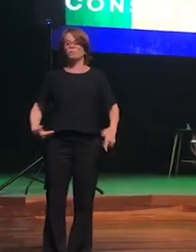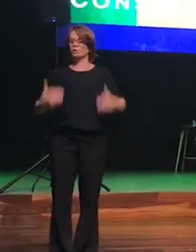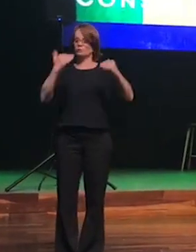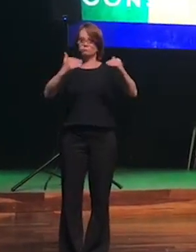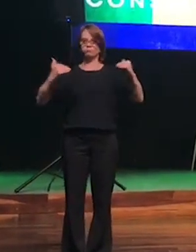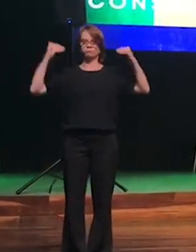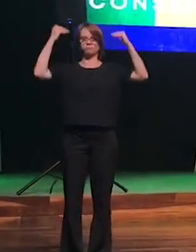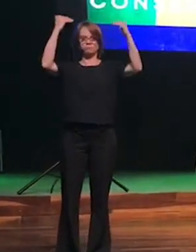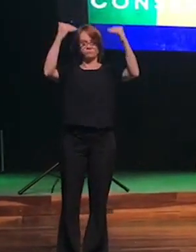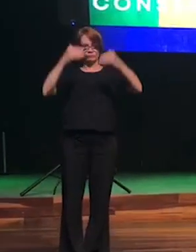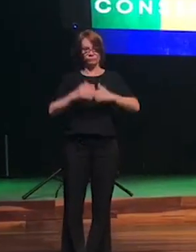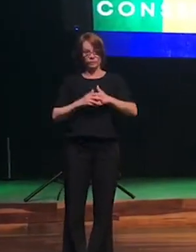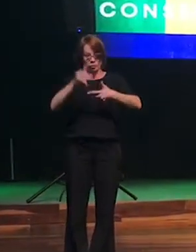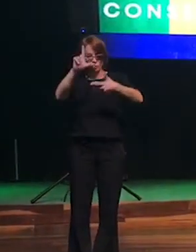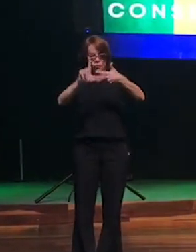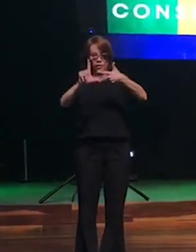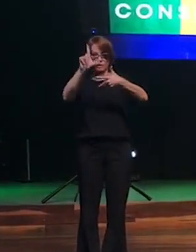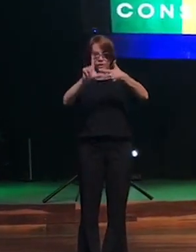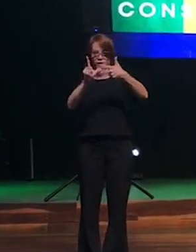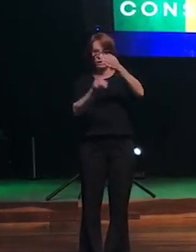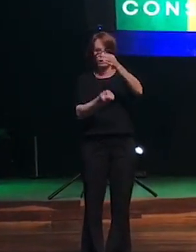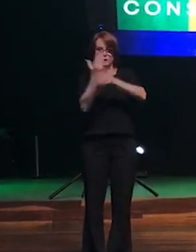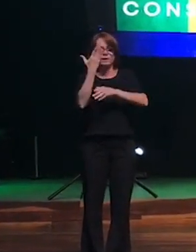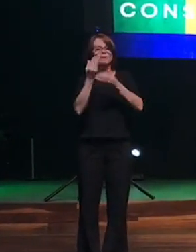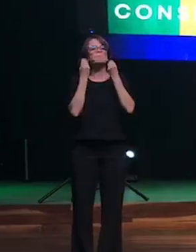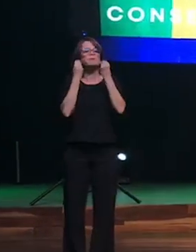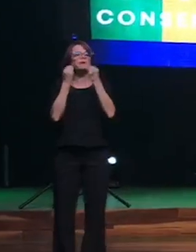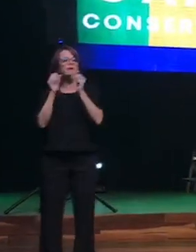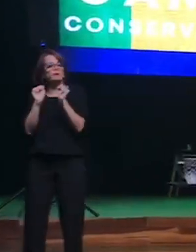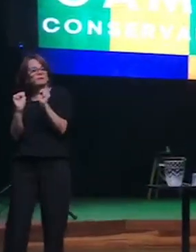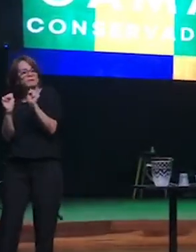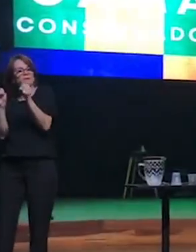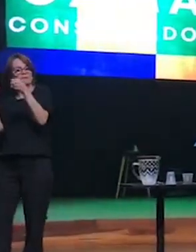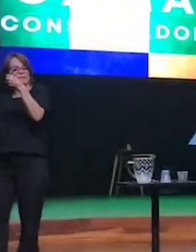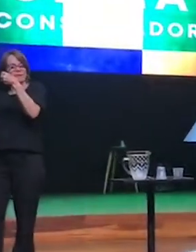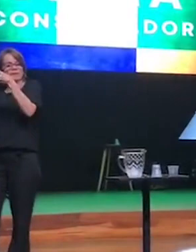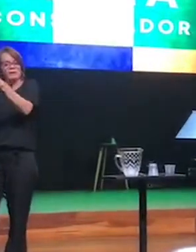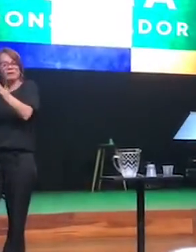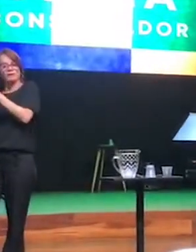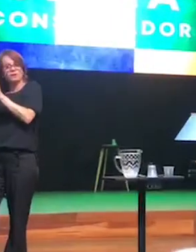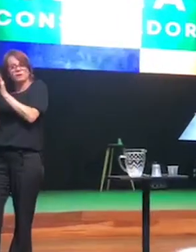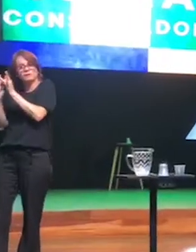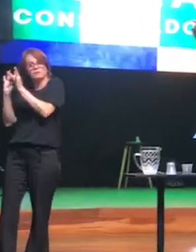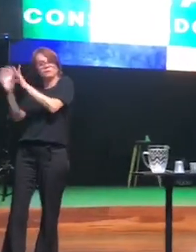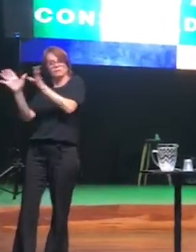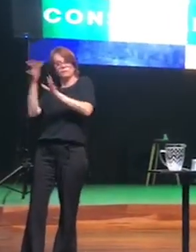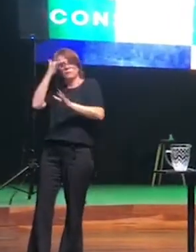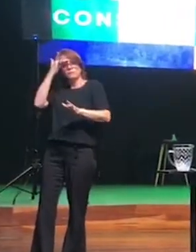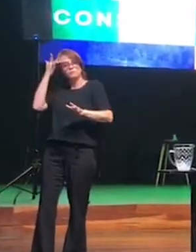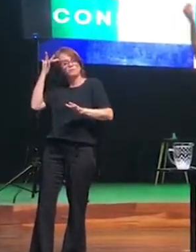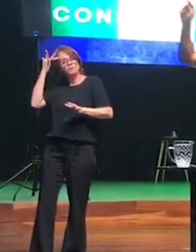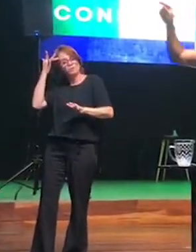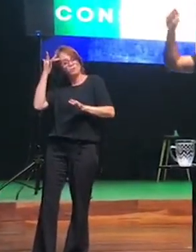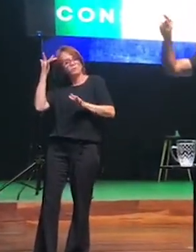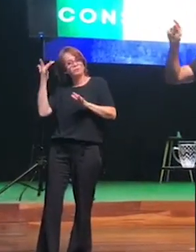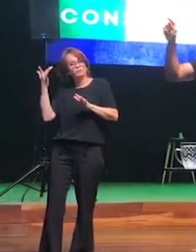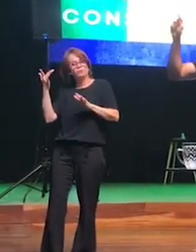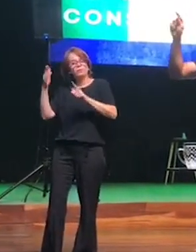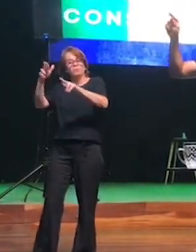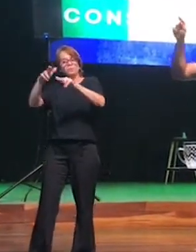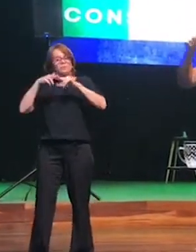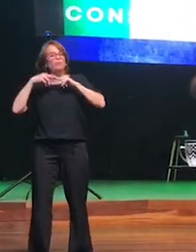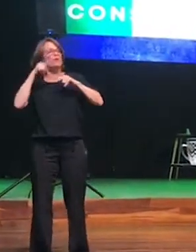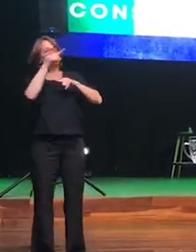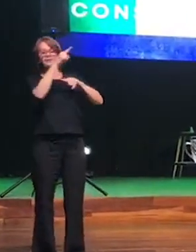poder legislativo nasce, portanto, para defender as liberdades do indivíduo em face do